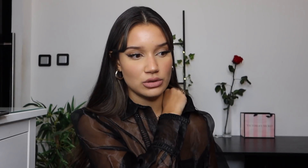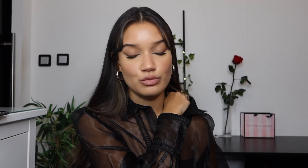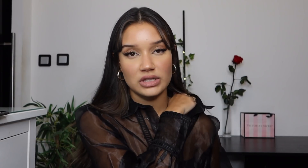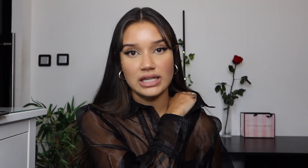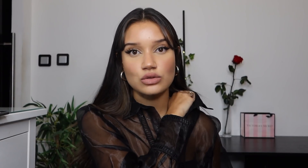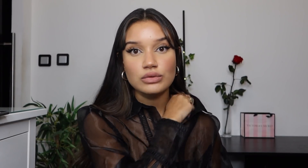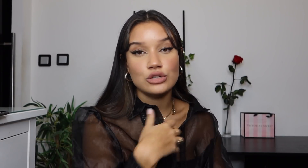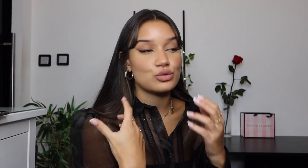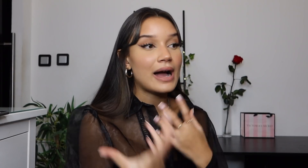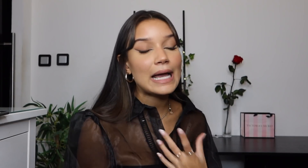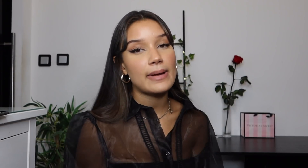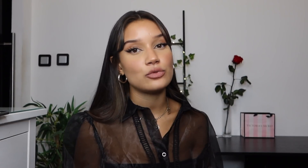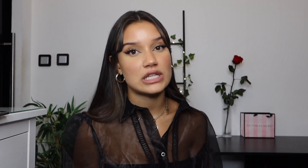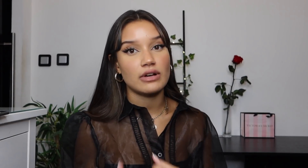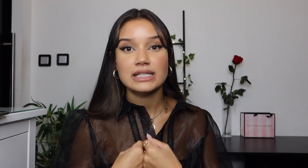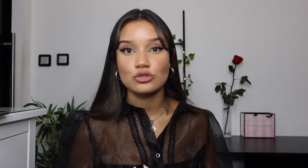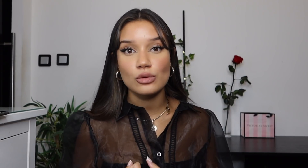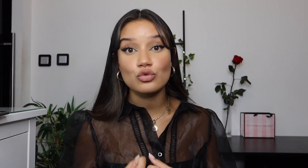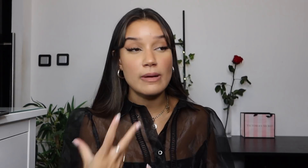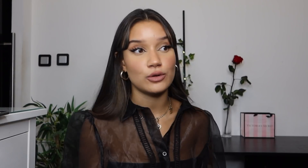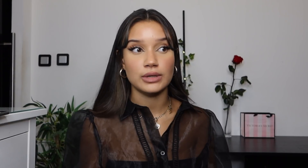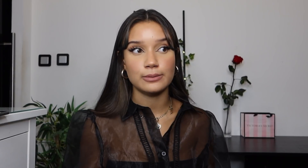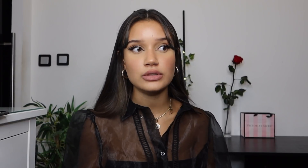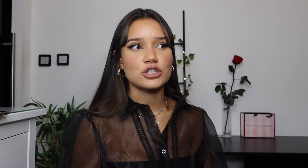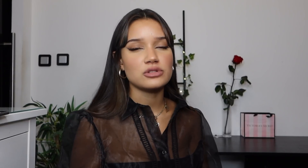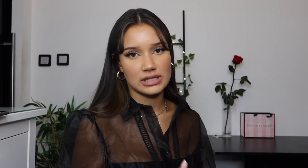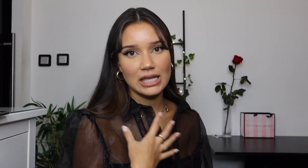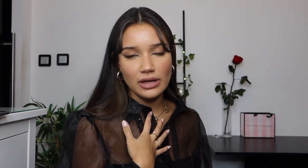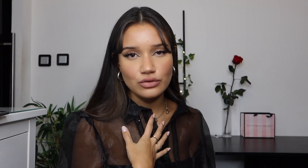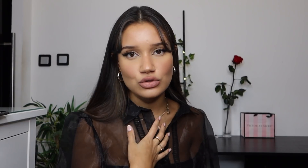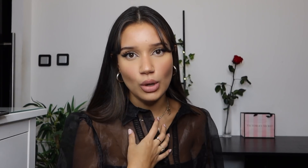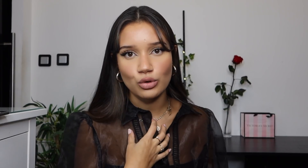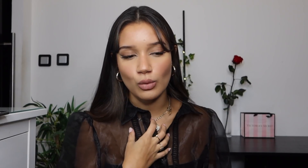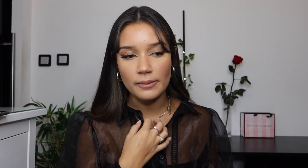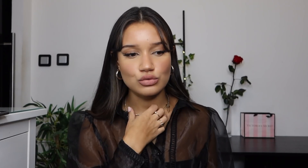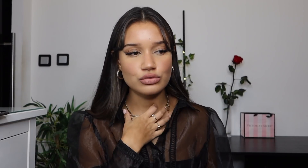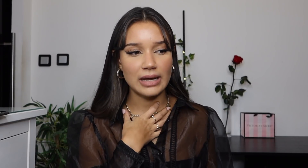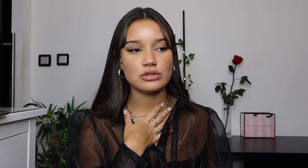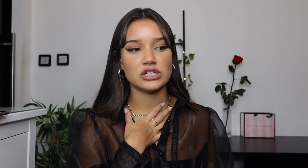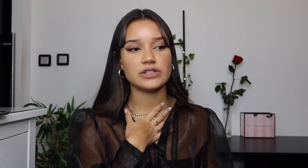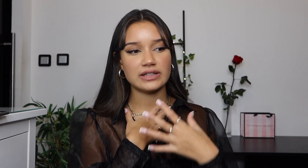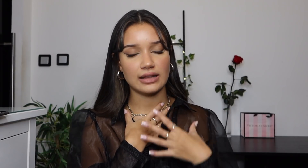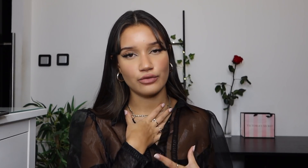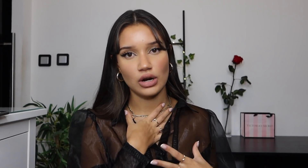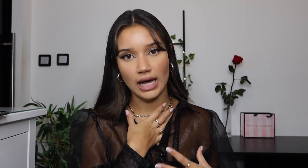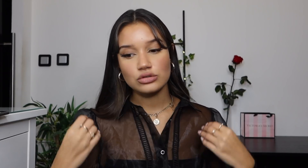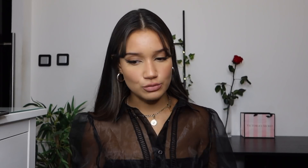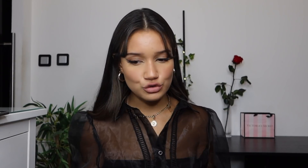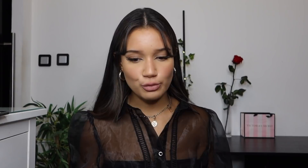poser une question et que je suis incapable de savoir ce qu'il me demande ou même de lui répondre. Franchement ce serait hyper frustrant pour moi. Du coup vraiment j'ai envie de faire cet effort là, je me le suis